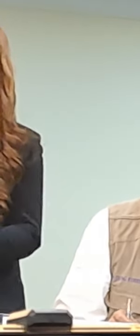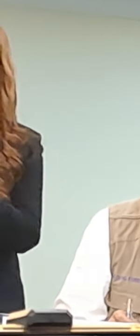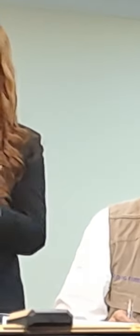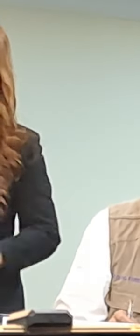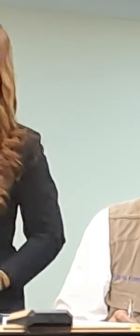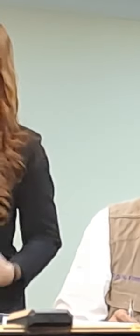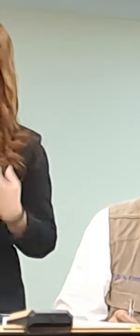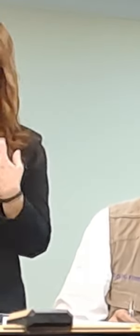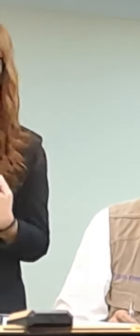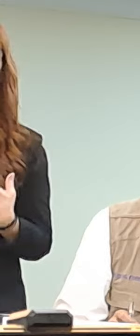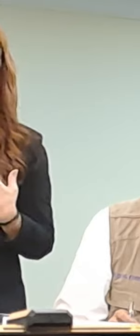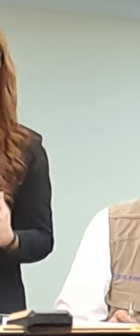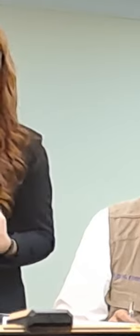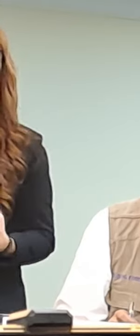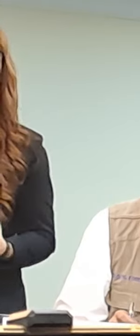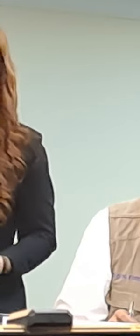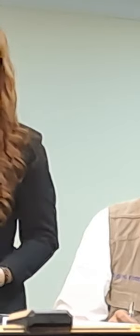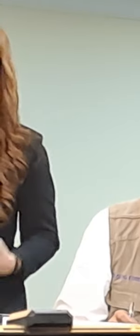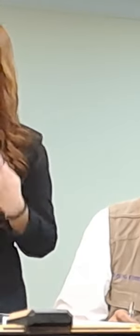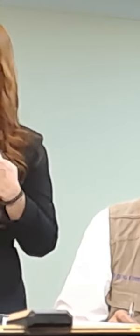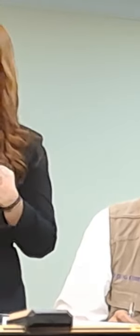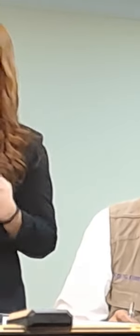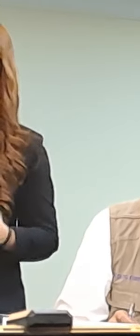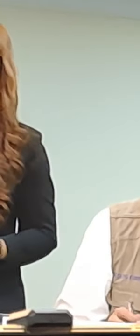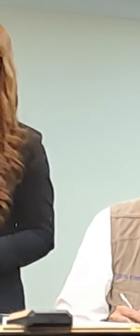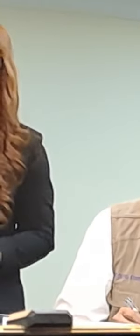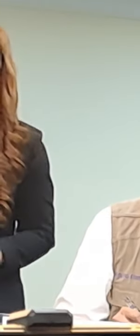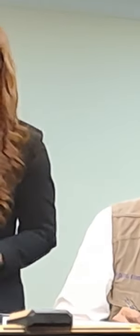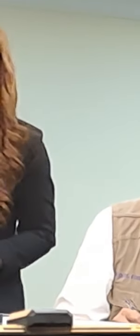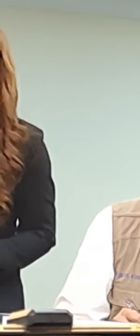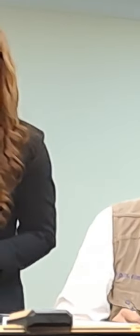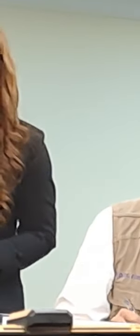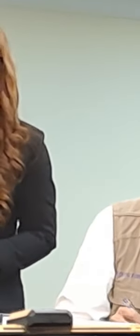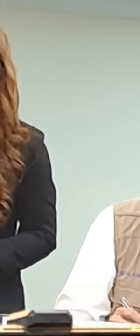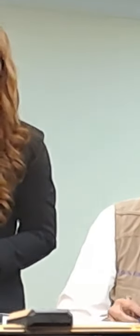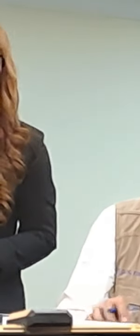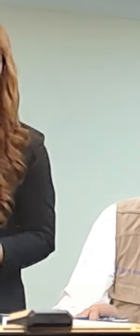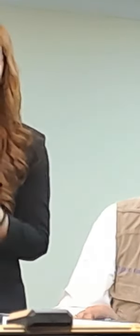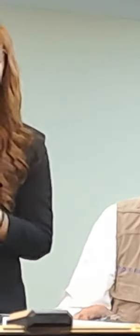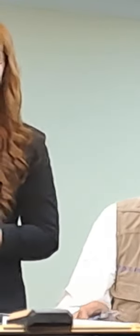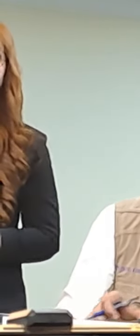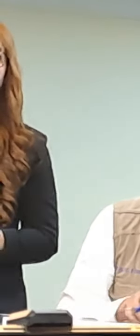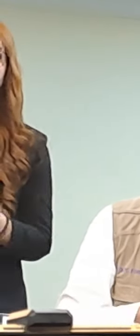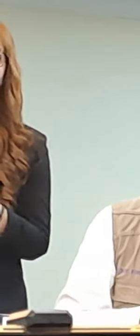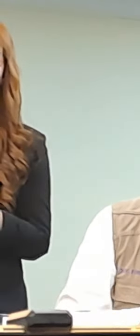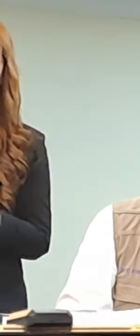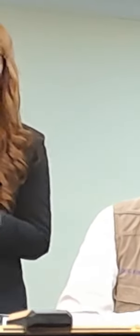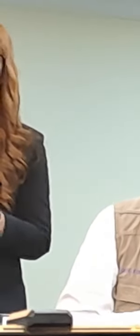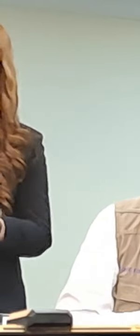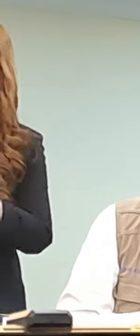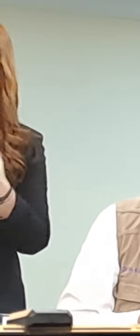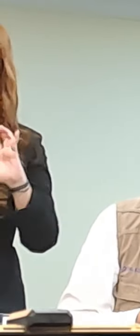otopsi tersebut. Pada otopsi memang karena kondisi sudah membusuk lanjut sehingga organ-organ tubuhnya